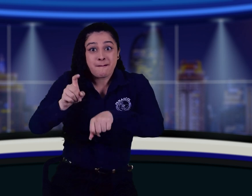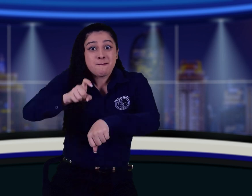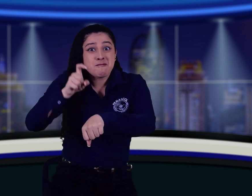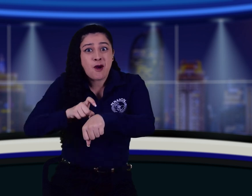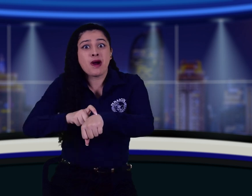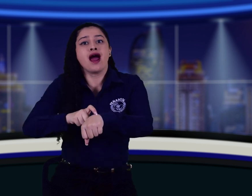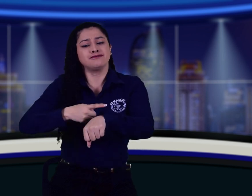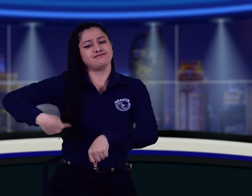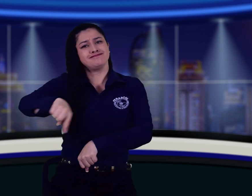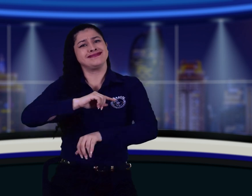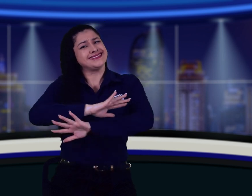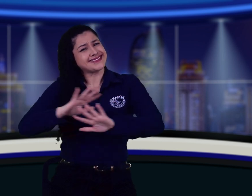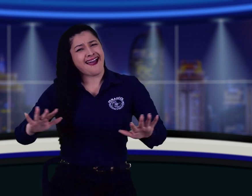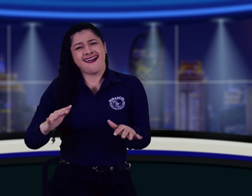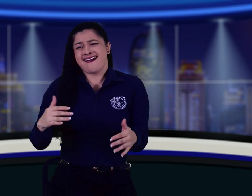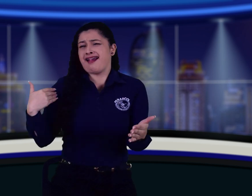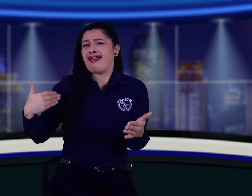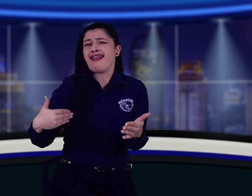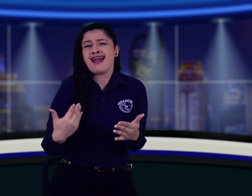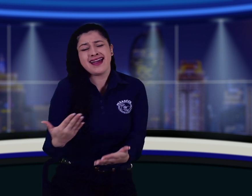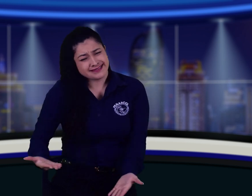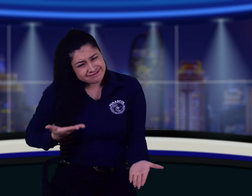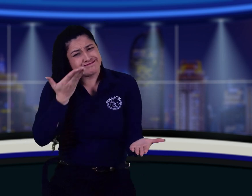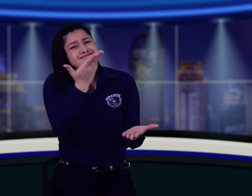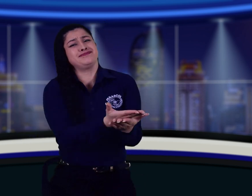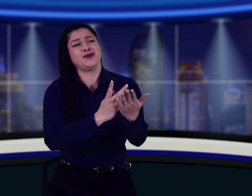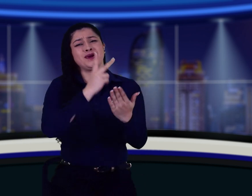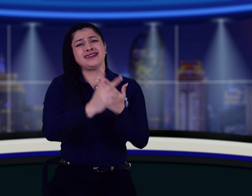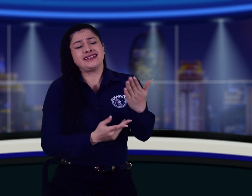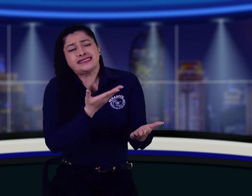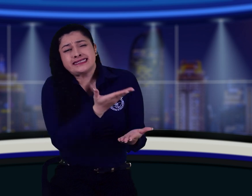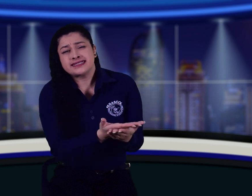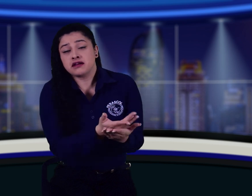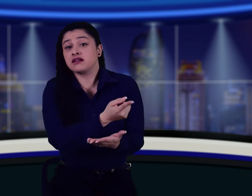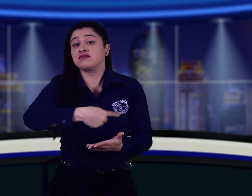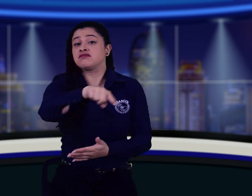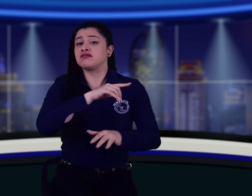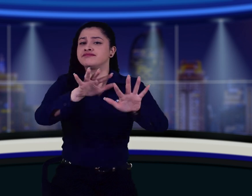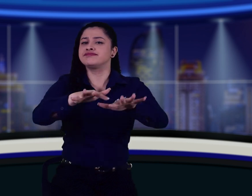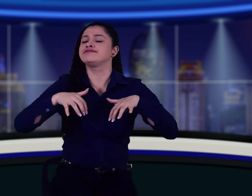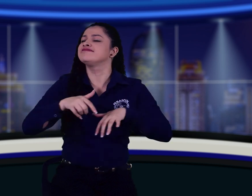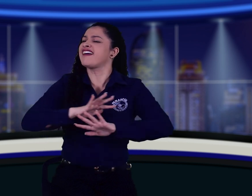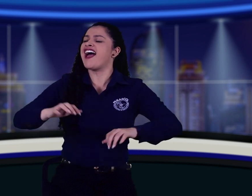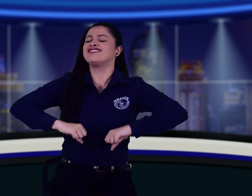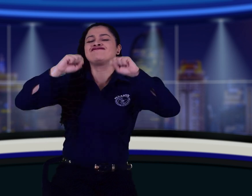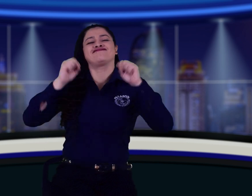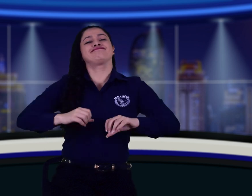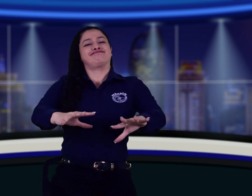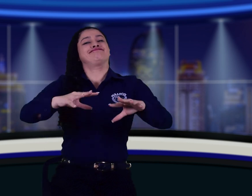votación unilateral del senado a favor de la aprobación de la ley con 60 votos